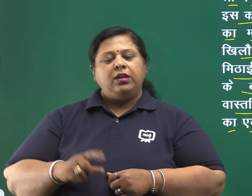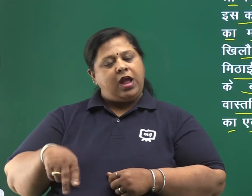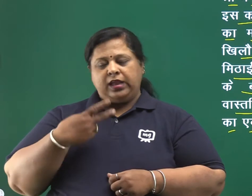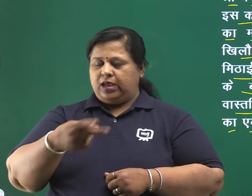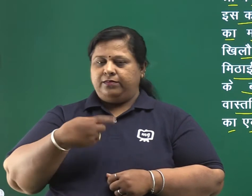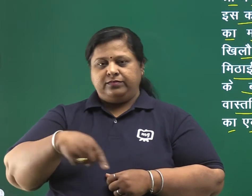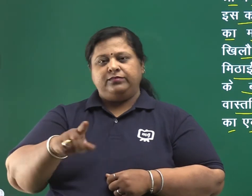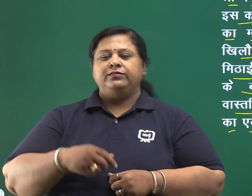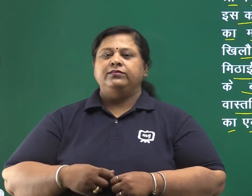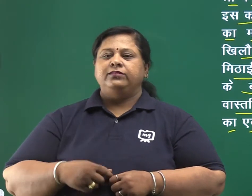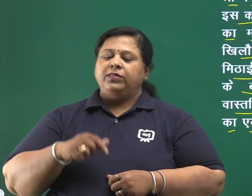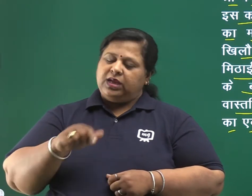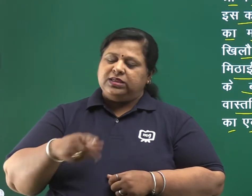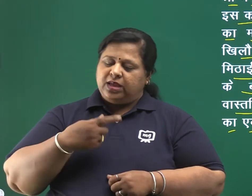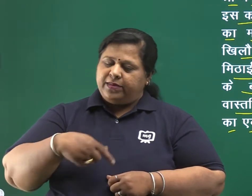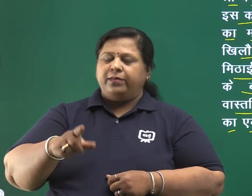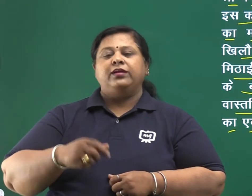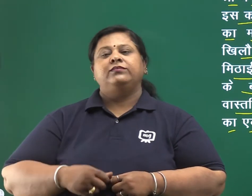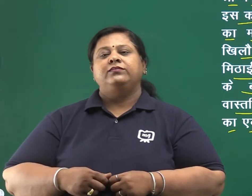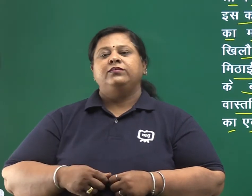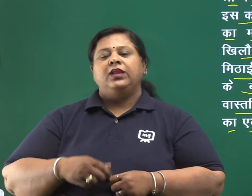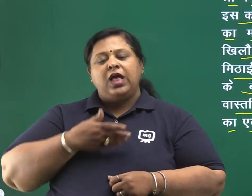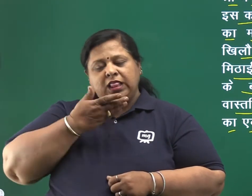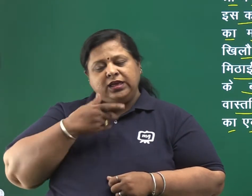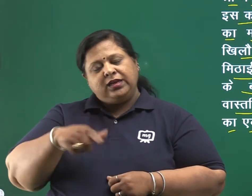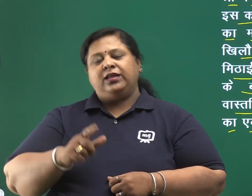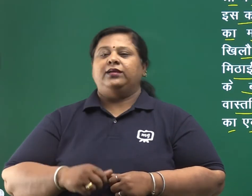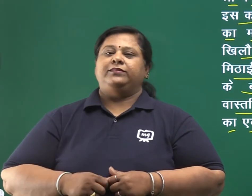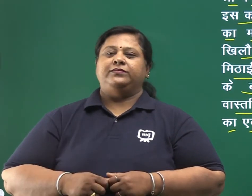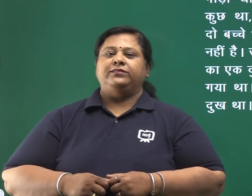आगे हम इसी के बारे में अध्ययन करेंगे।